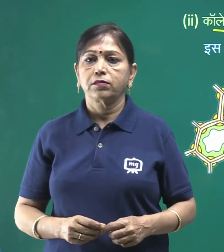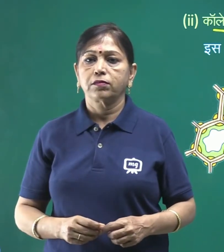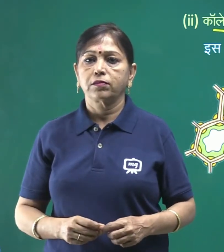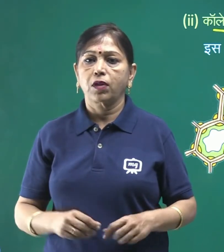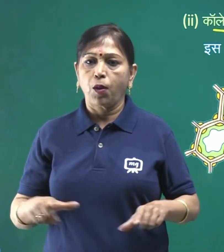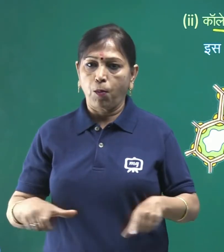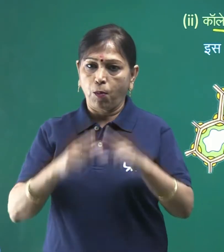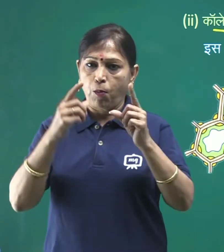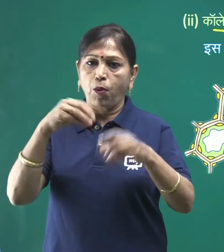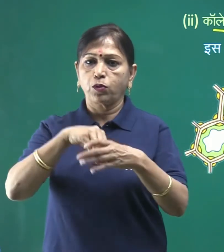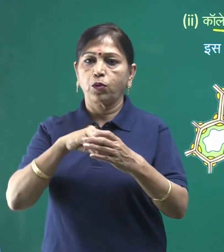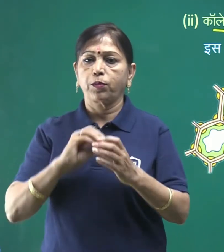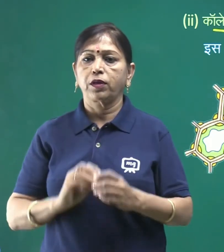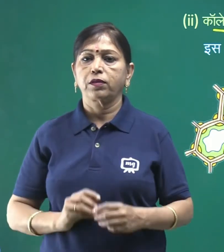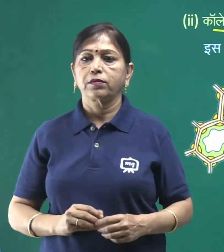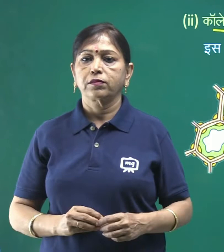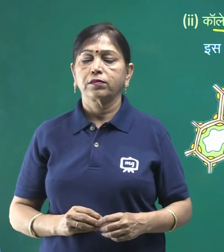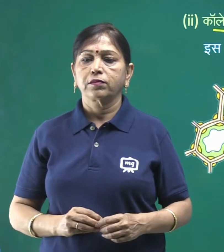पौधों में